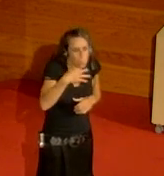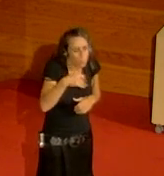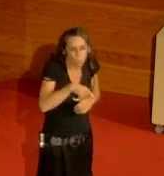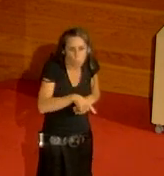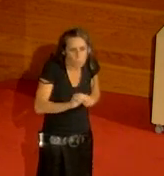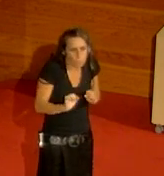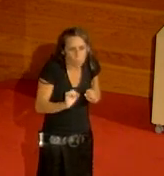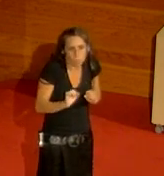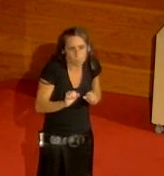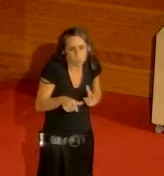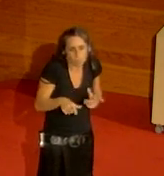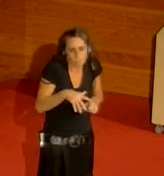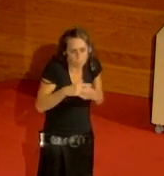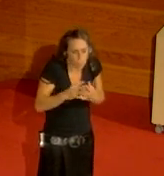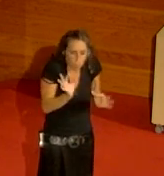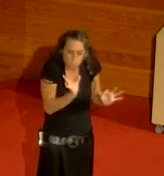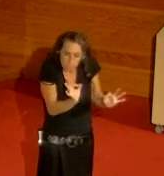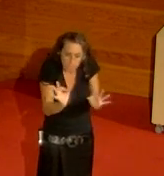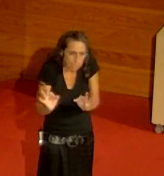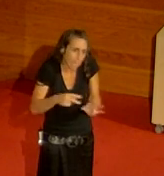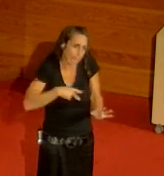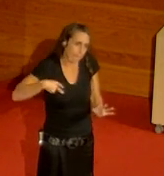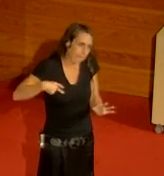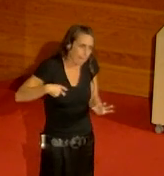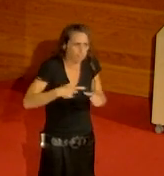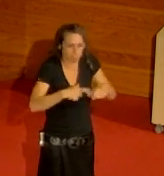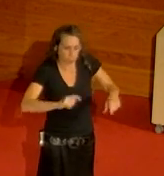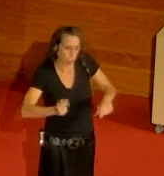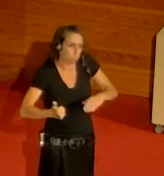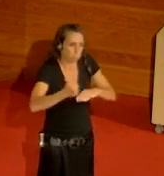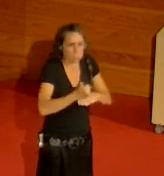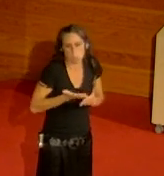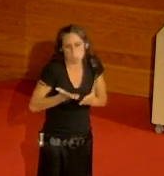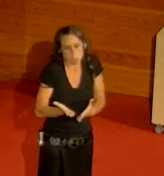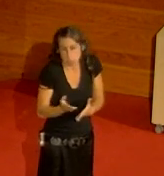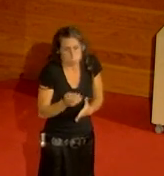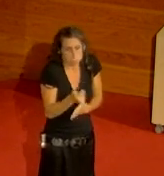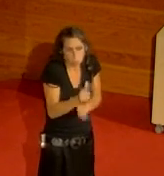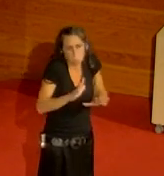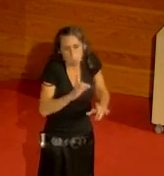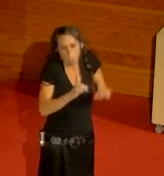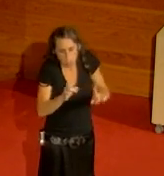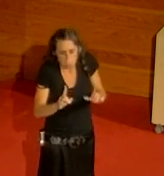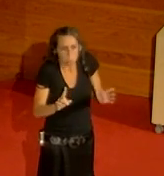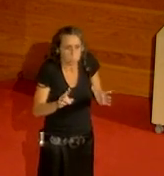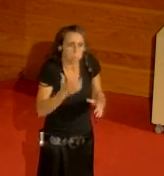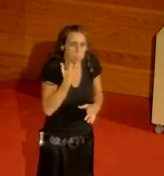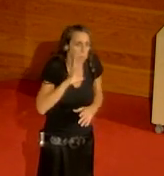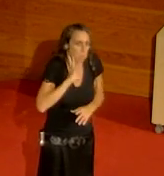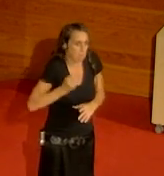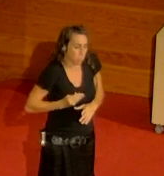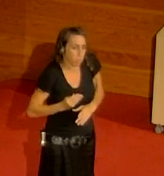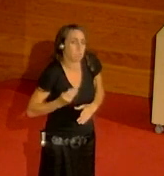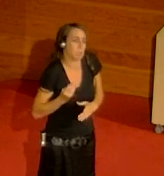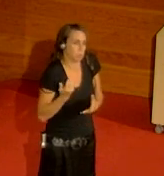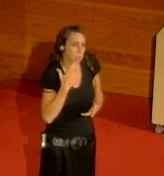a los palestinos para cosas muy concretas no en general pero para cosas concretas son los únicos que han frenado desalojos de palestinos en Jerusalén